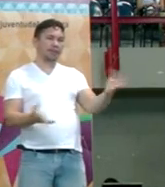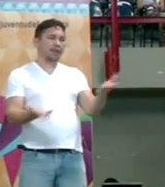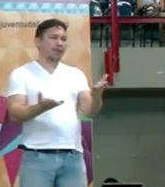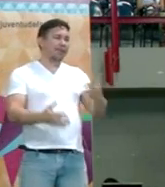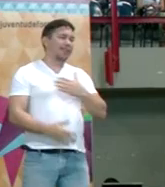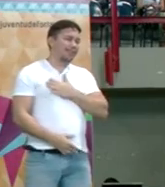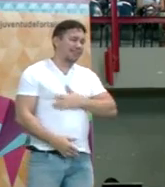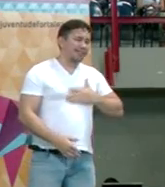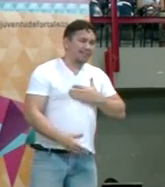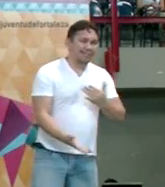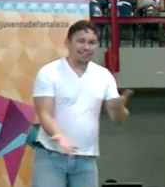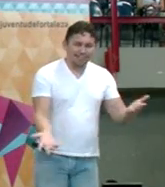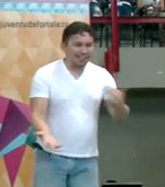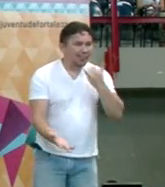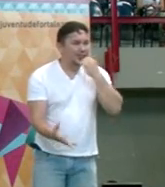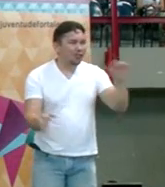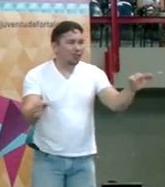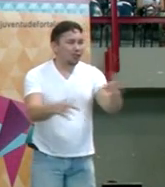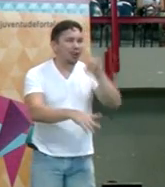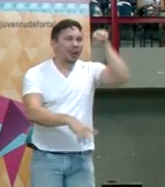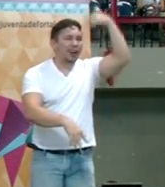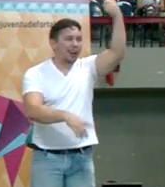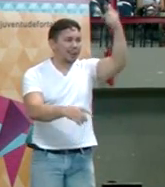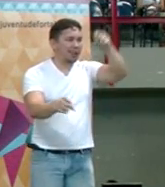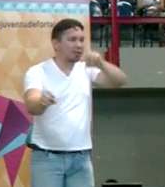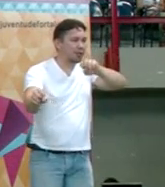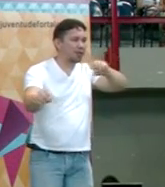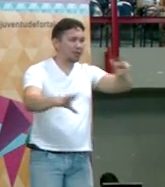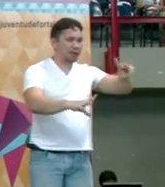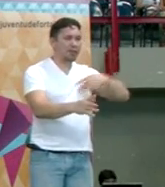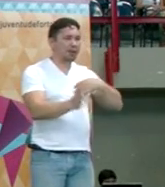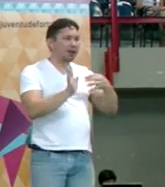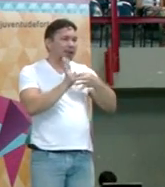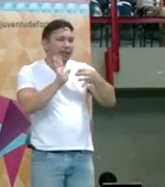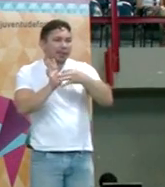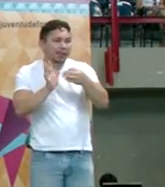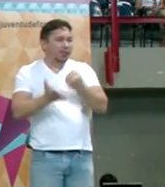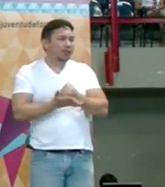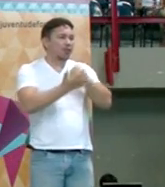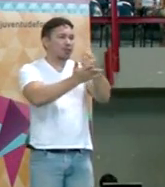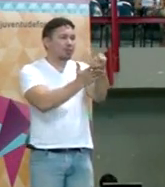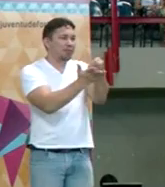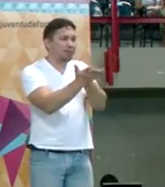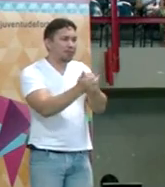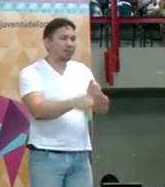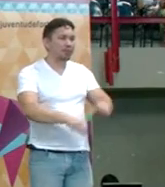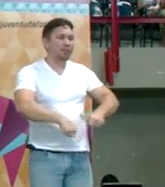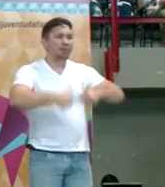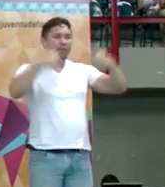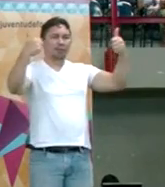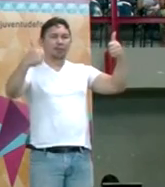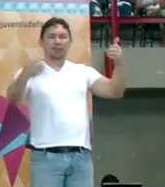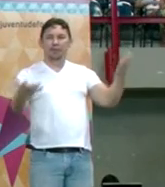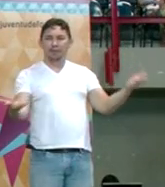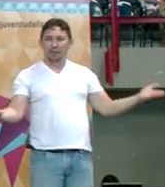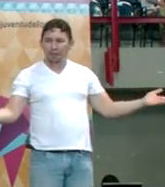a gente encerra nosso encontro hoje. Até a próxima semana com as dicas, tá? E eu